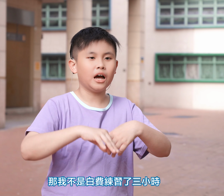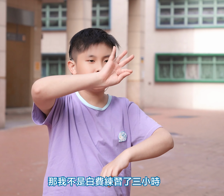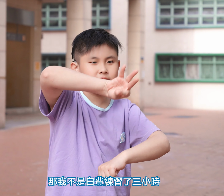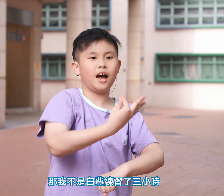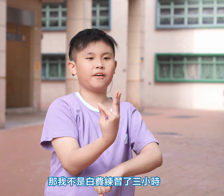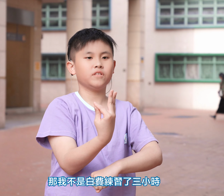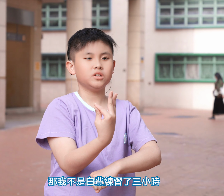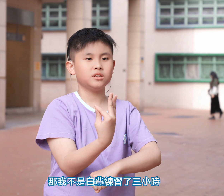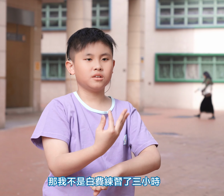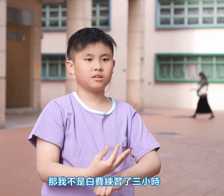鐘喺度練習咯。